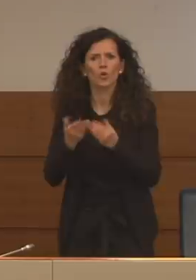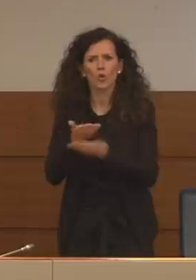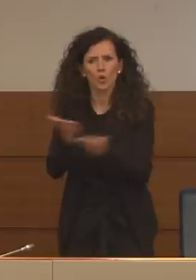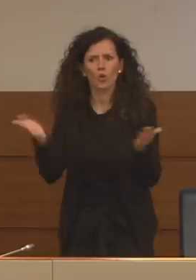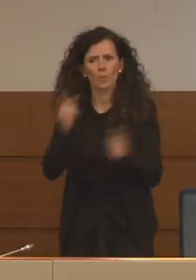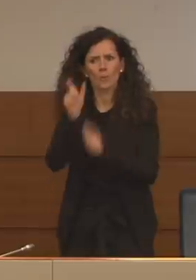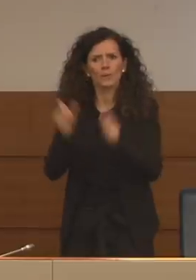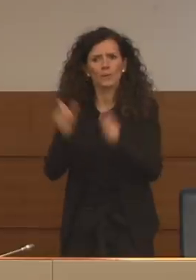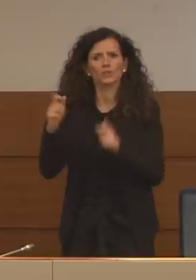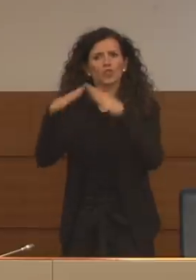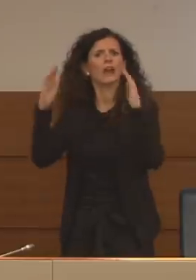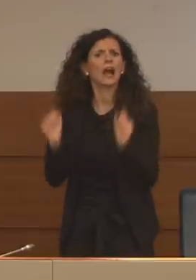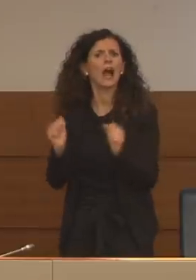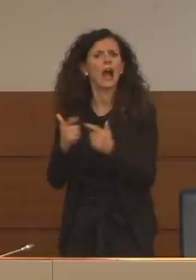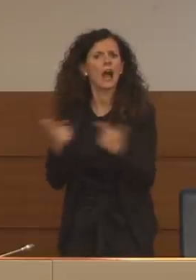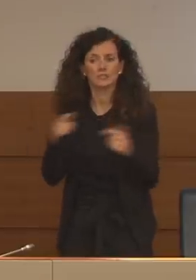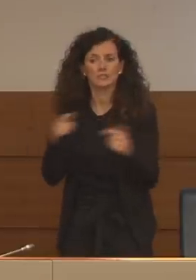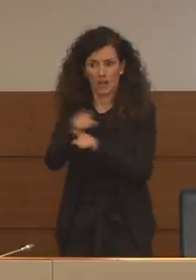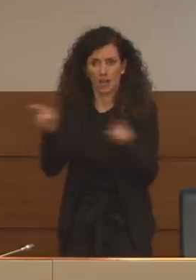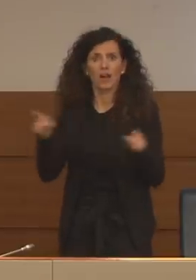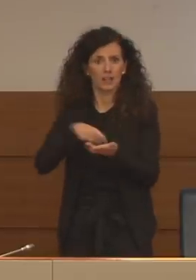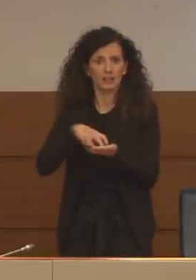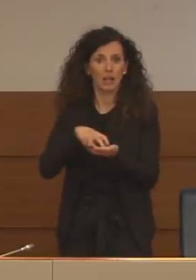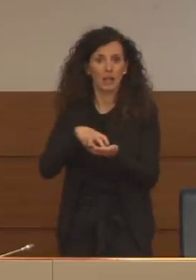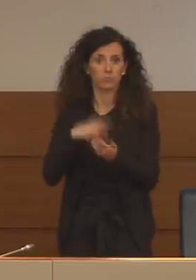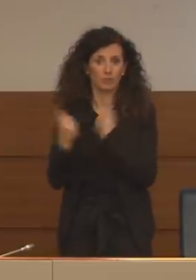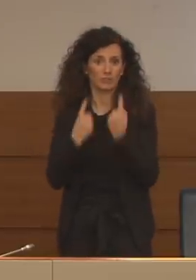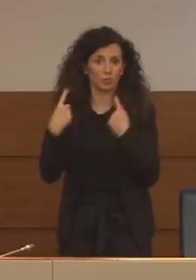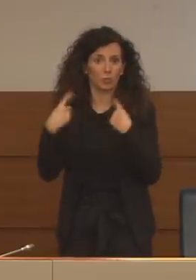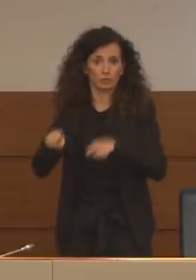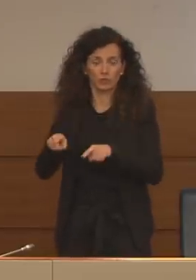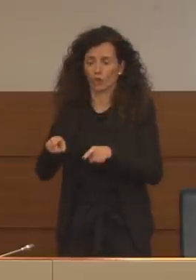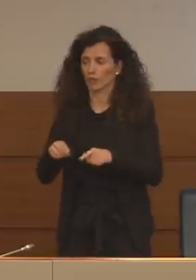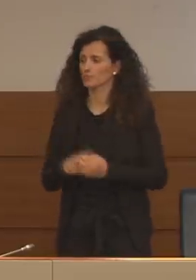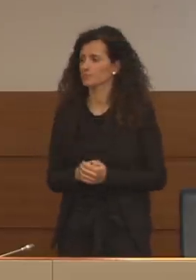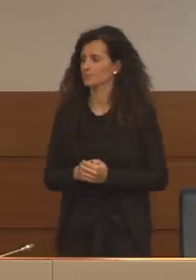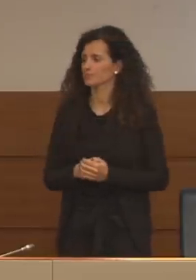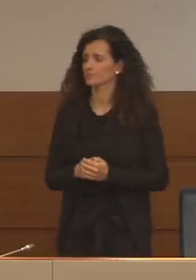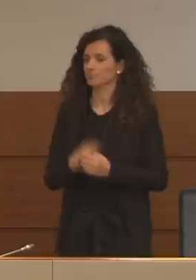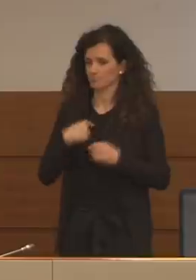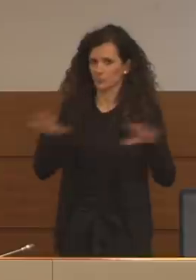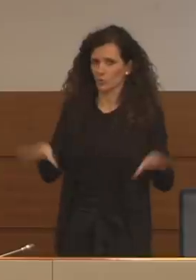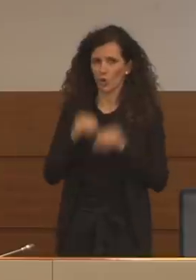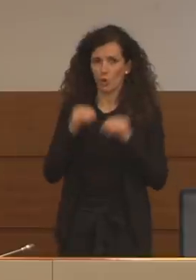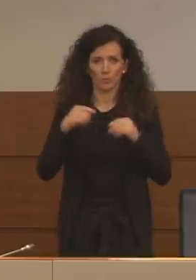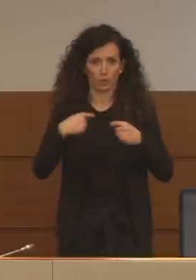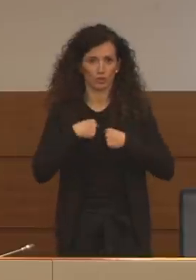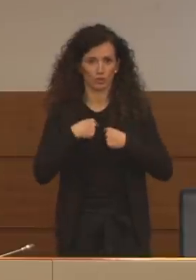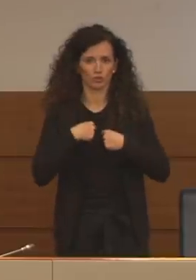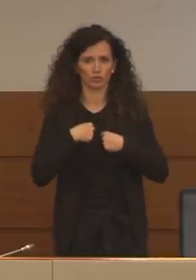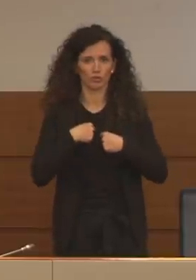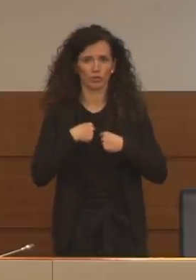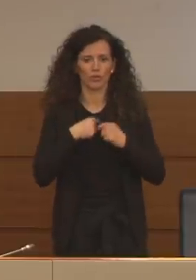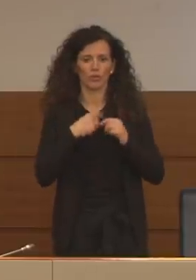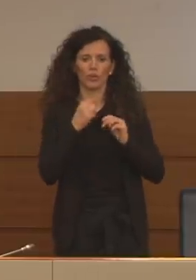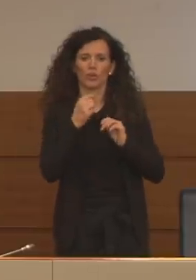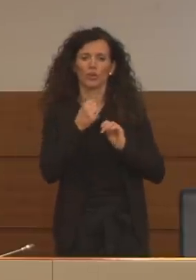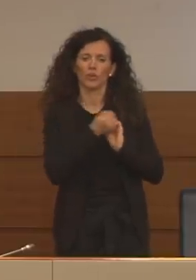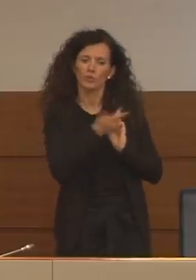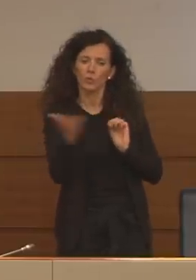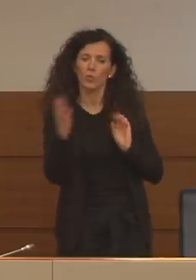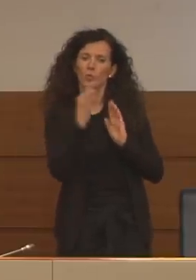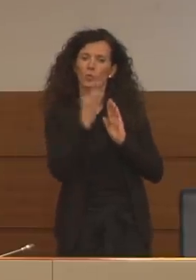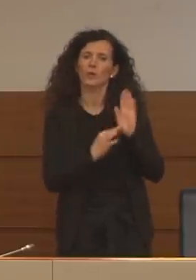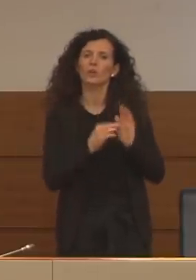comunque sono più deboli rispetto a questa situazione grazie partirei io dal dato del senzatetto e